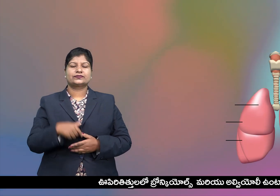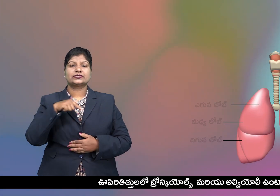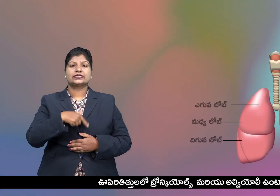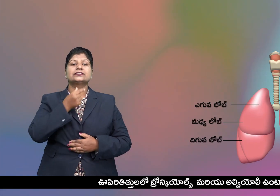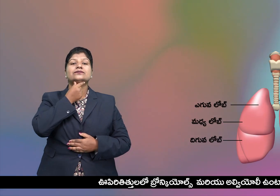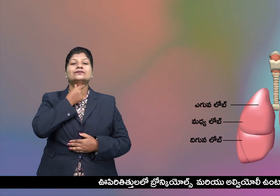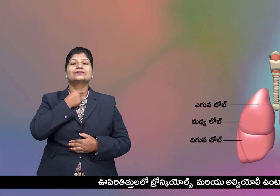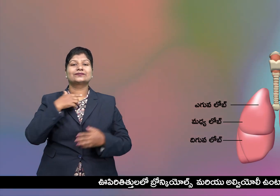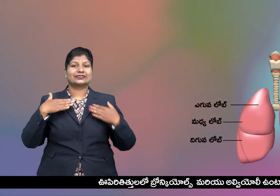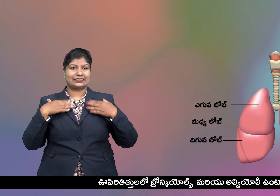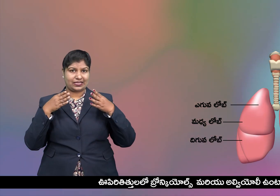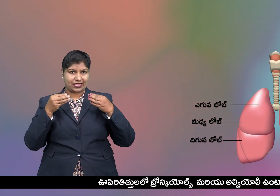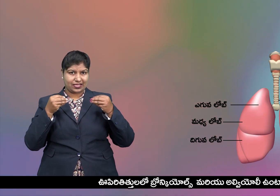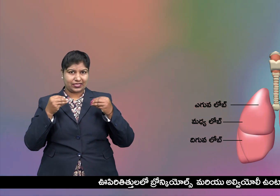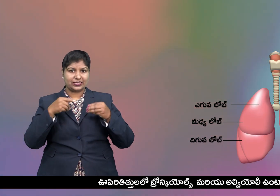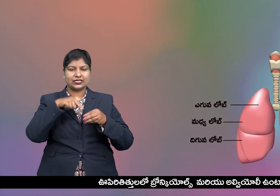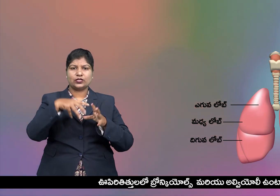ఊపిరితిత్తులలో బ్రోన్కియోల్స్